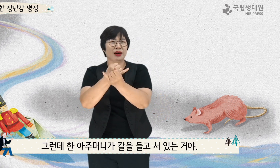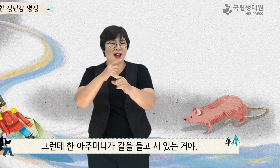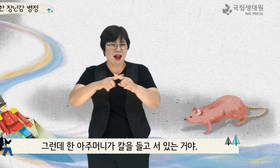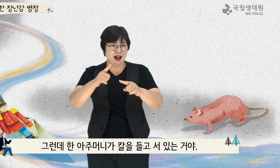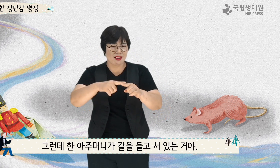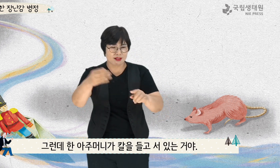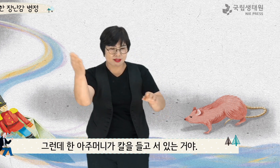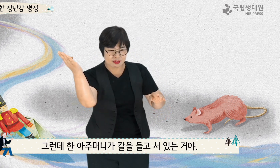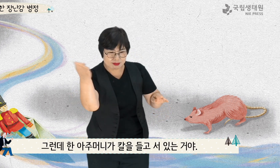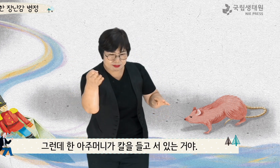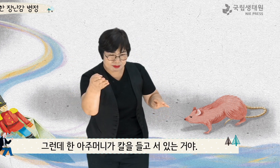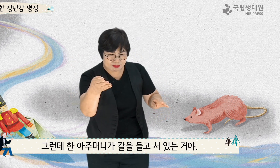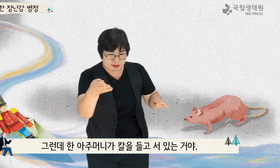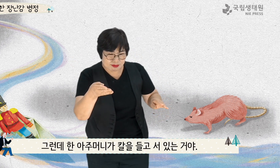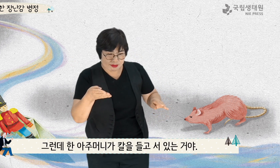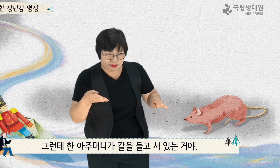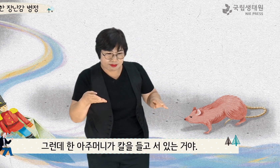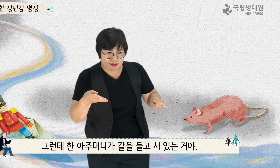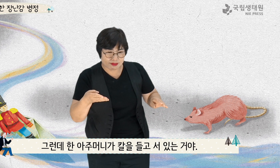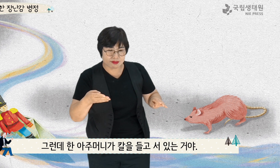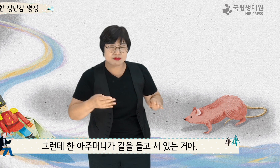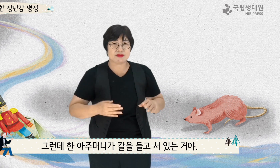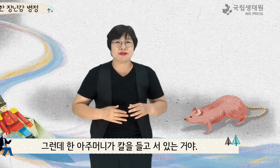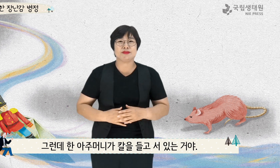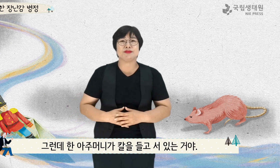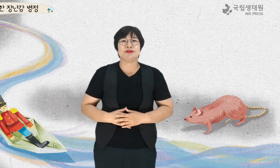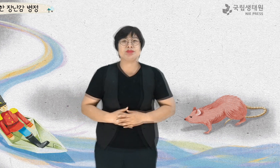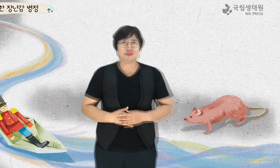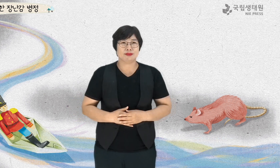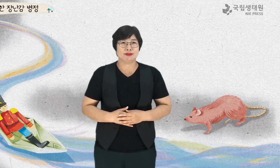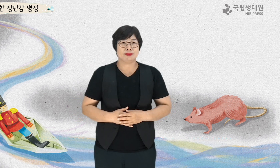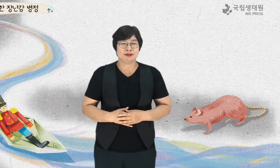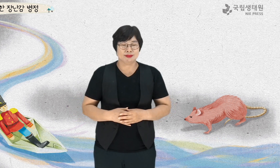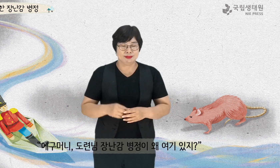그런데 한 아주머니가 칼을 들고 서 있는 거야.